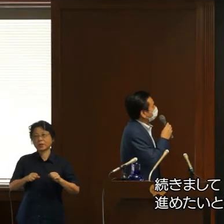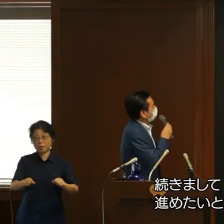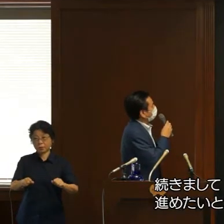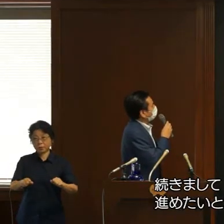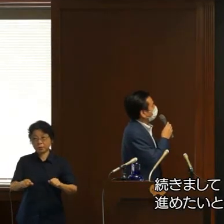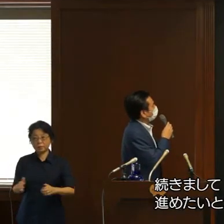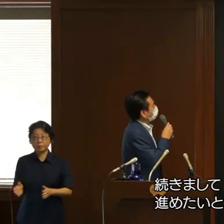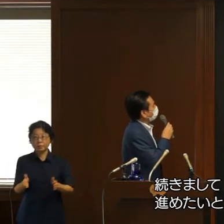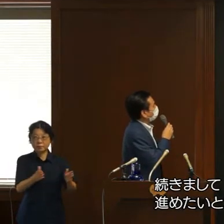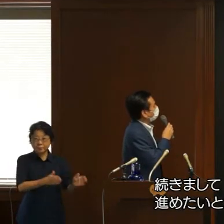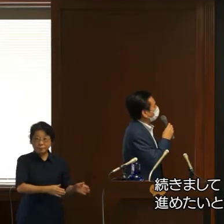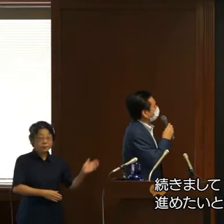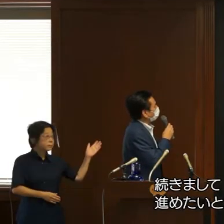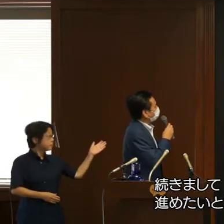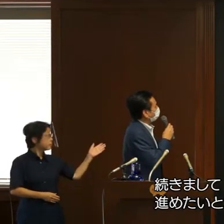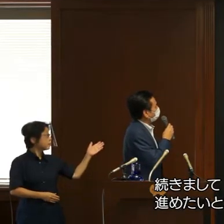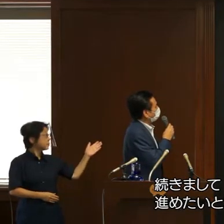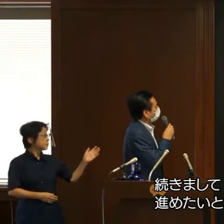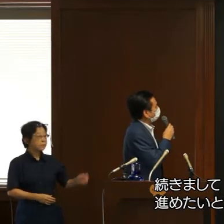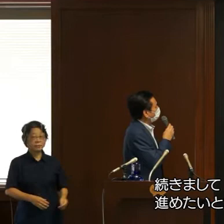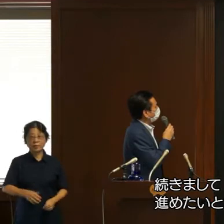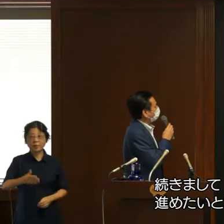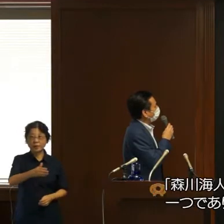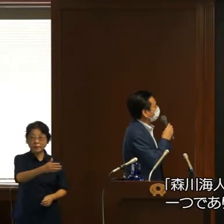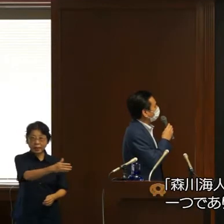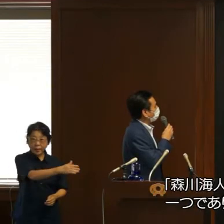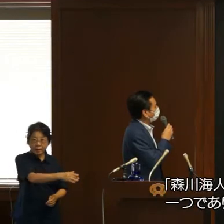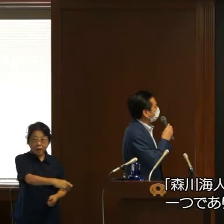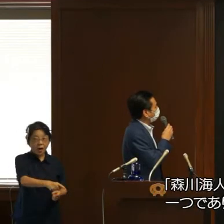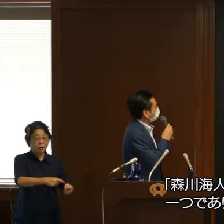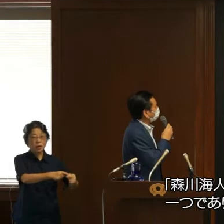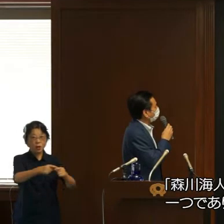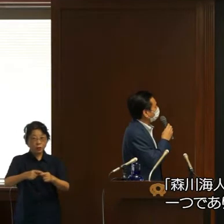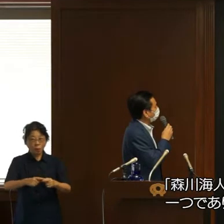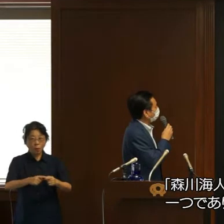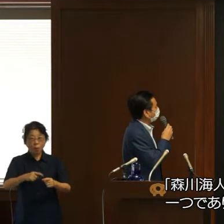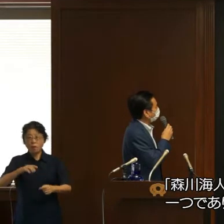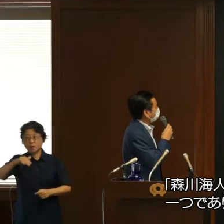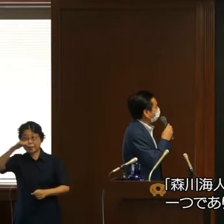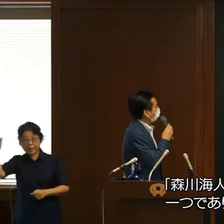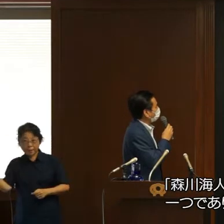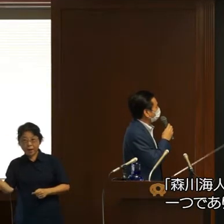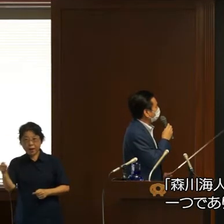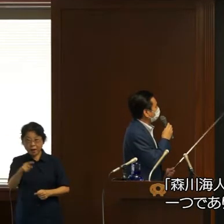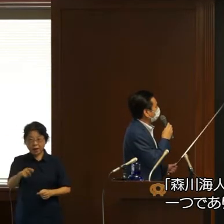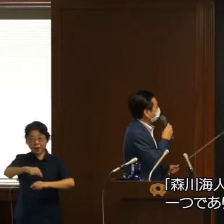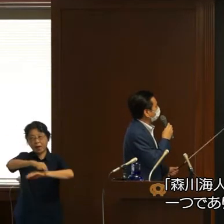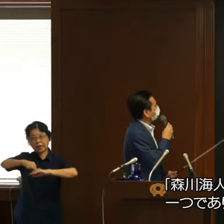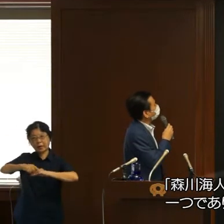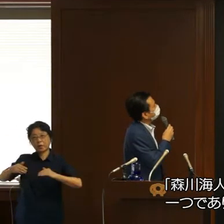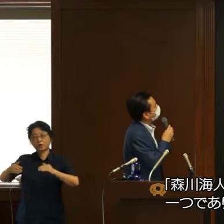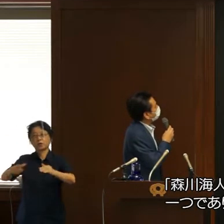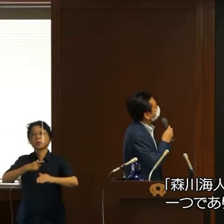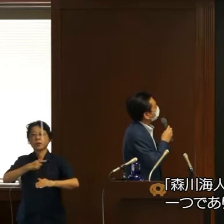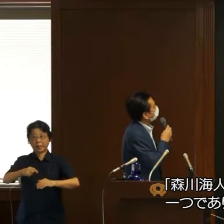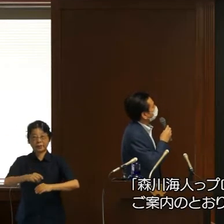続きまして、漁協の山計画を進めたいと思います。森川街道プロジェクトの一つであります。は